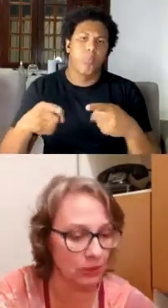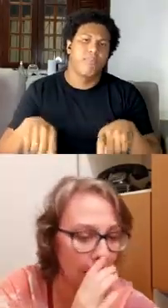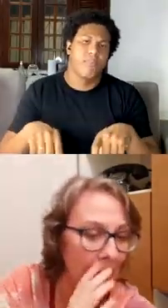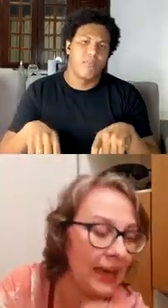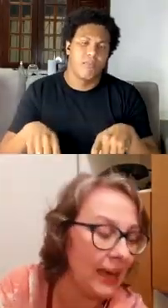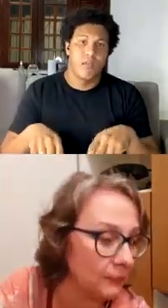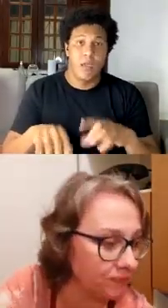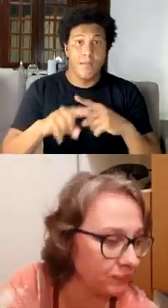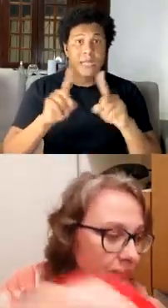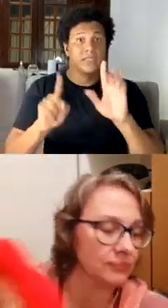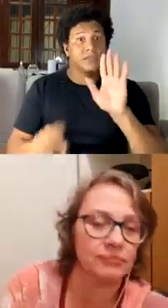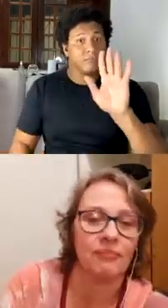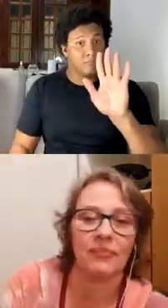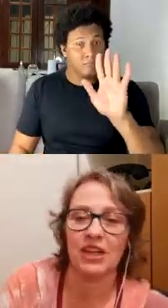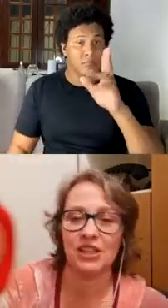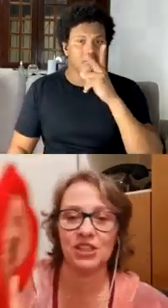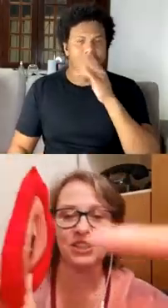interrompido.